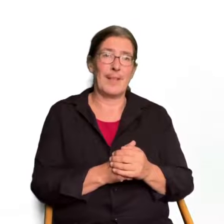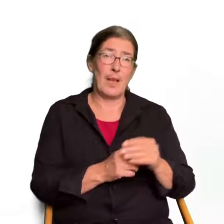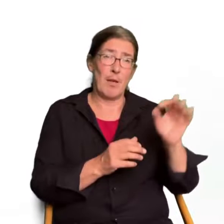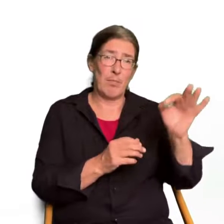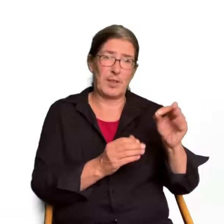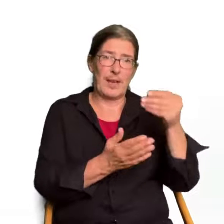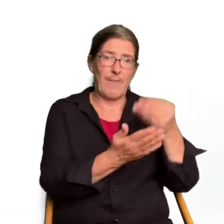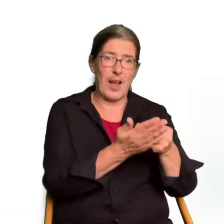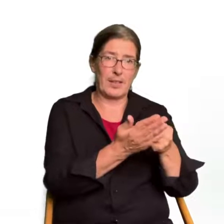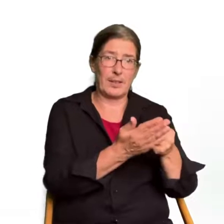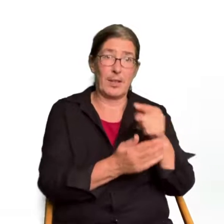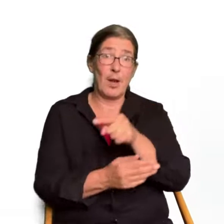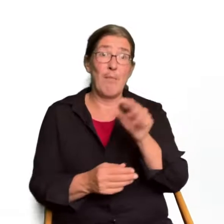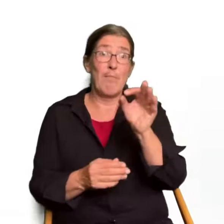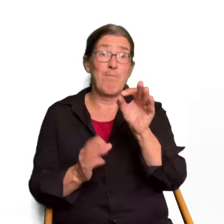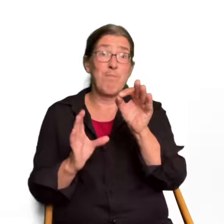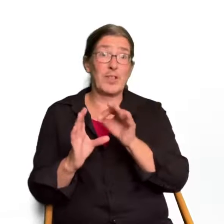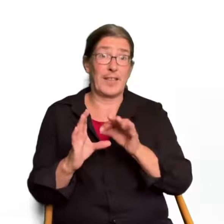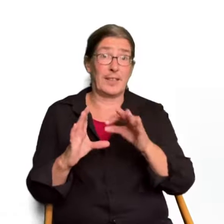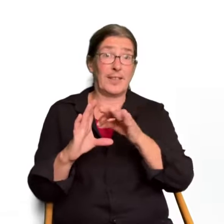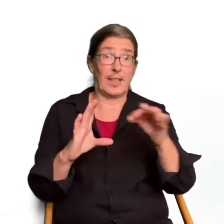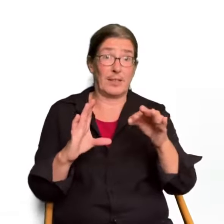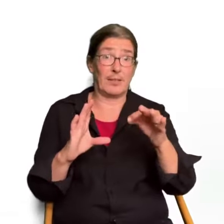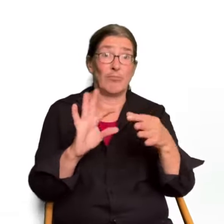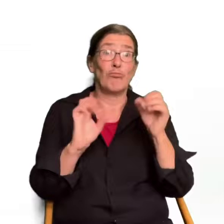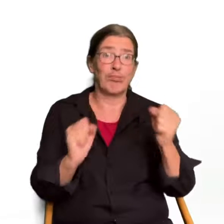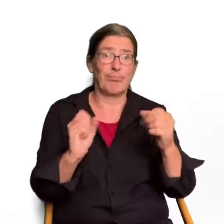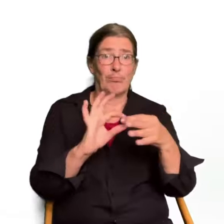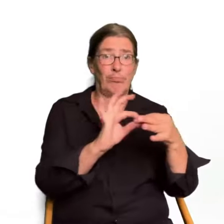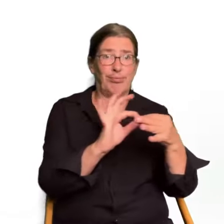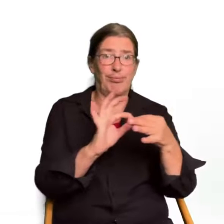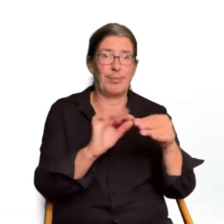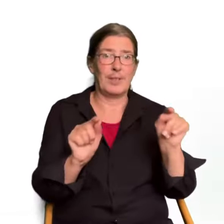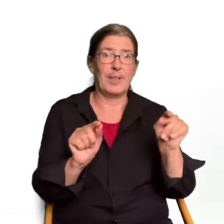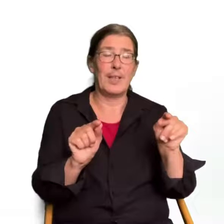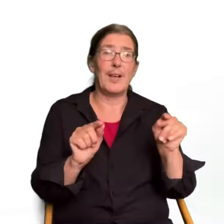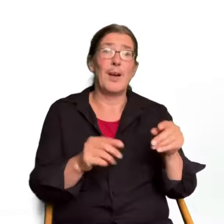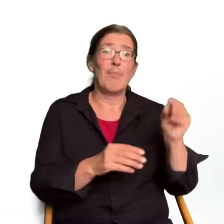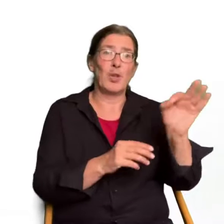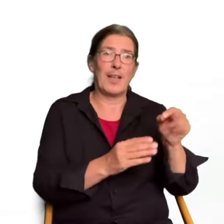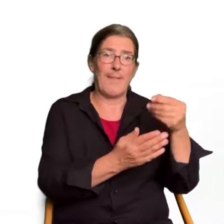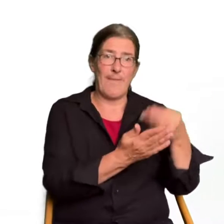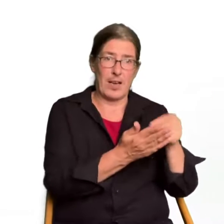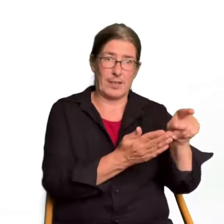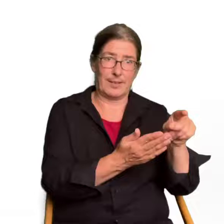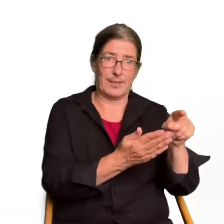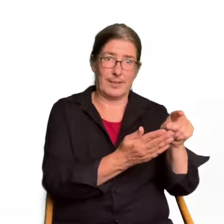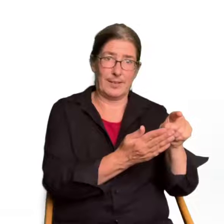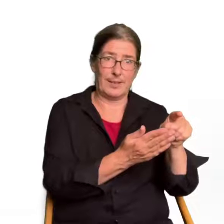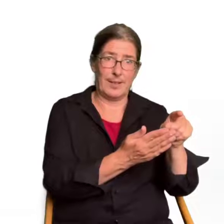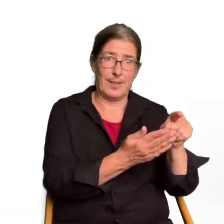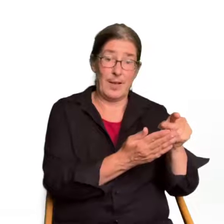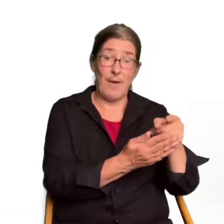und der Prozentwert und der Prozentsatz die hängen eng miteinander zusammen der Prozentwert ist nämlich der